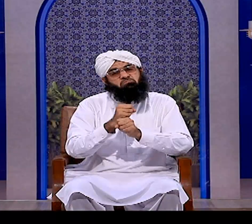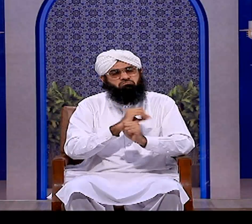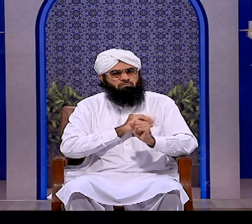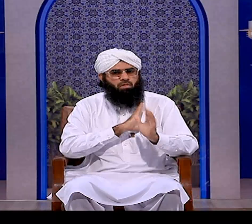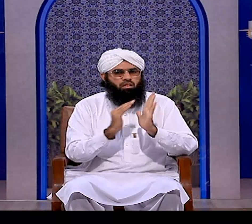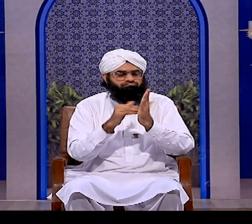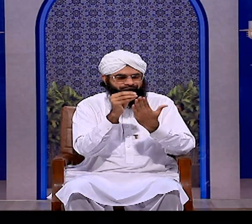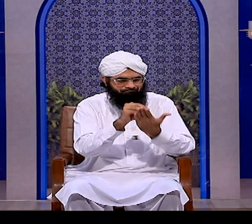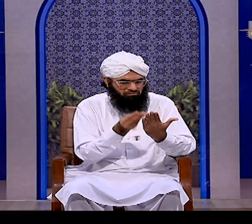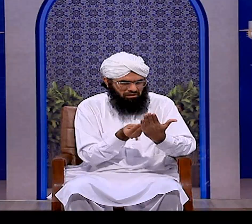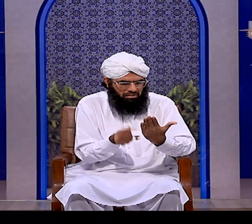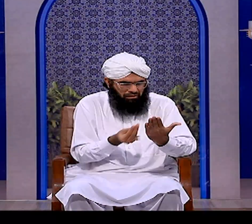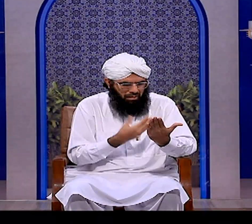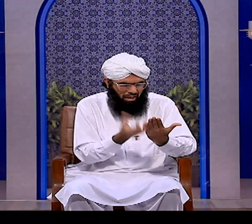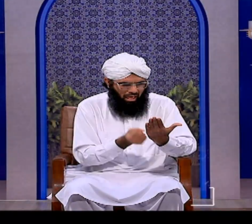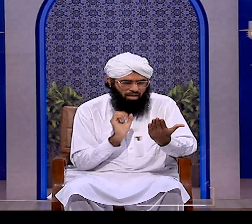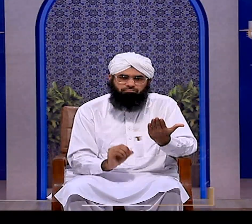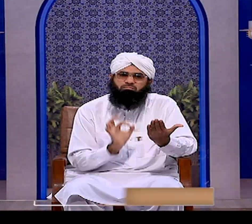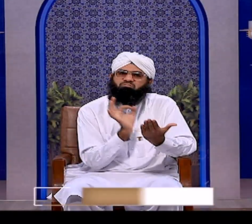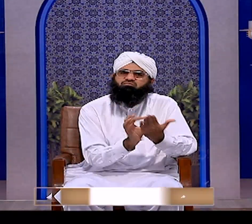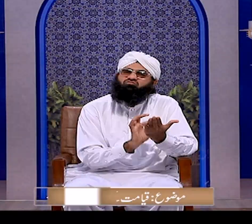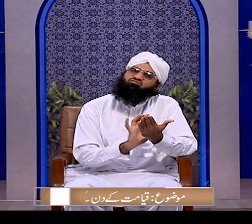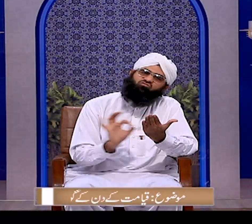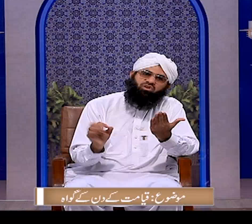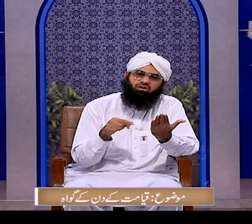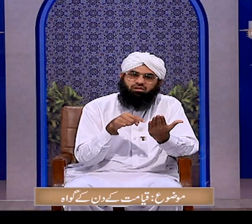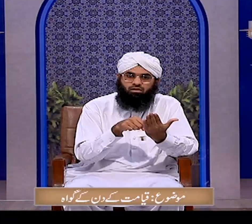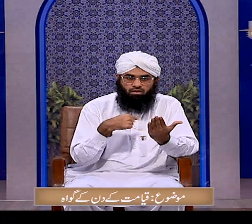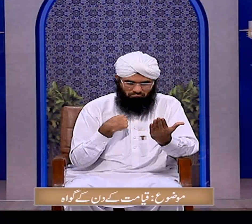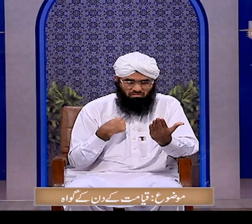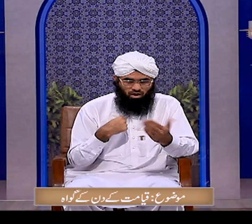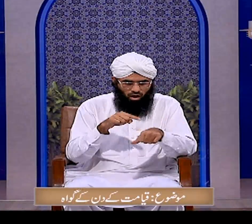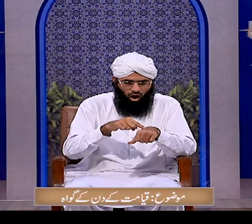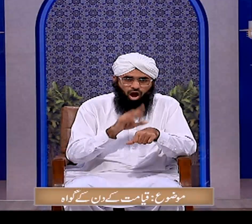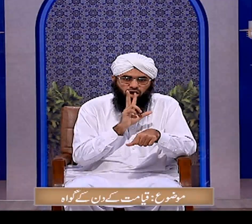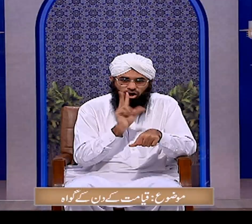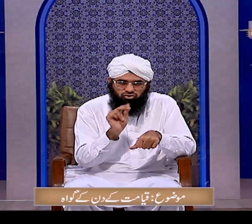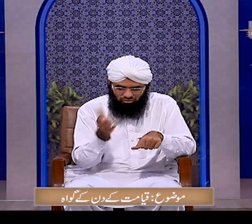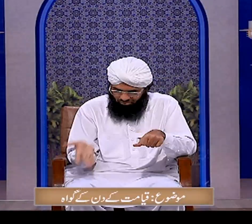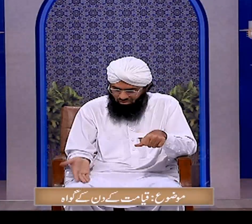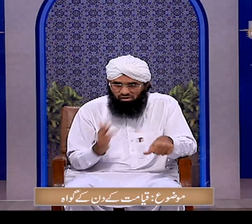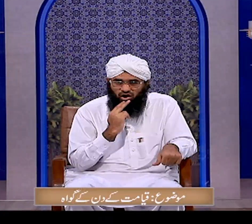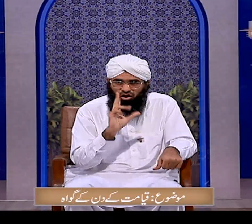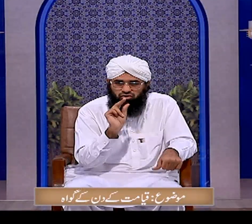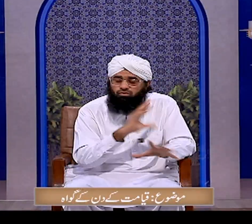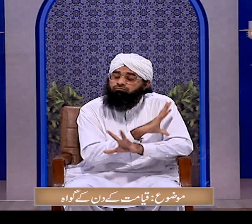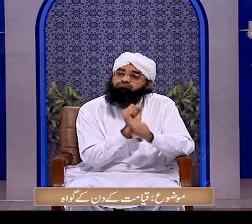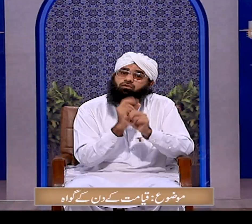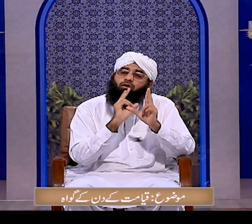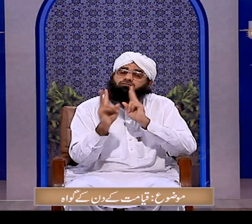چھوٹا، بڑے سے بڑا عمل اعمال نامے میں درج ہوگا، اور پھر اس کے ساتھ ساتھ ہمارے اعضاء بھی ہمارے خلاف